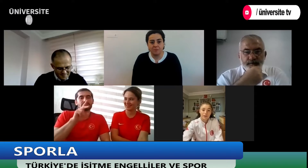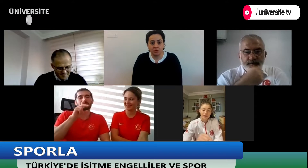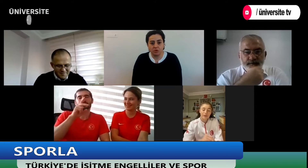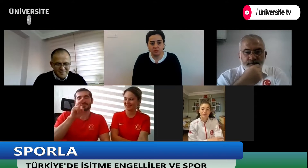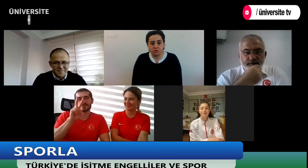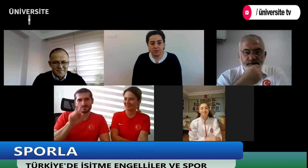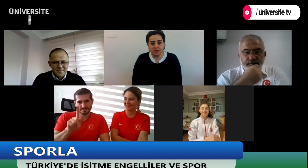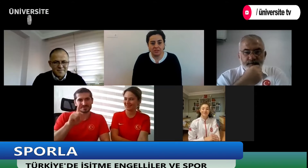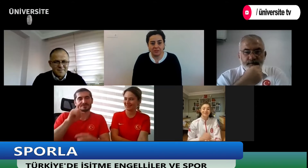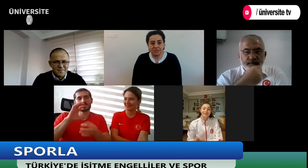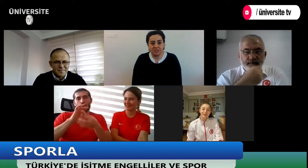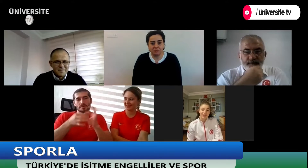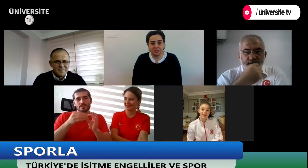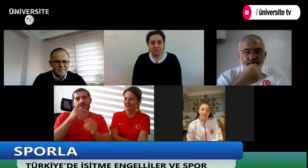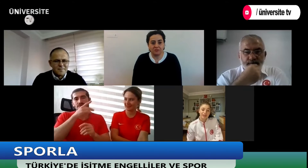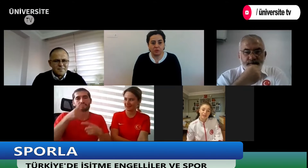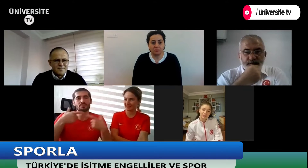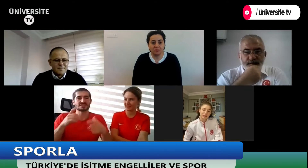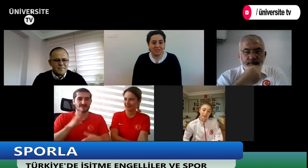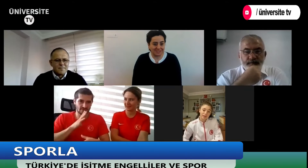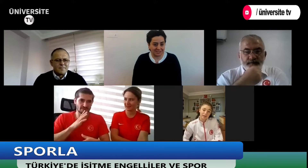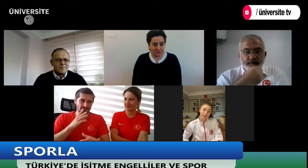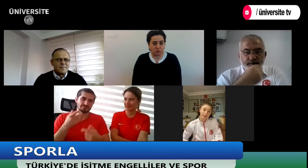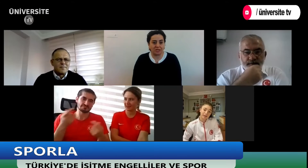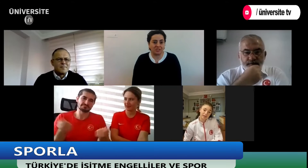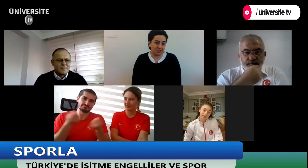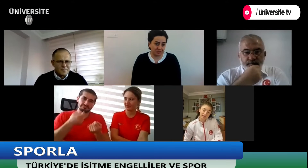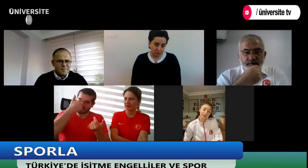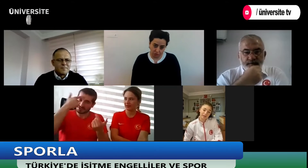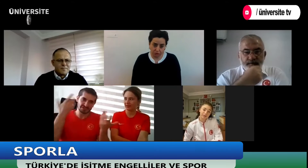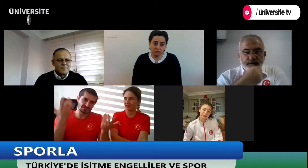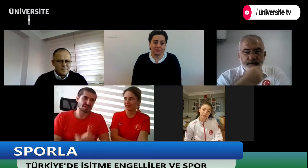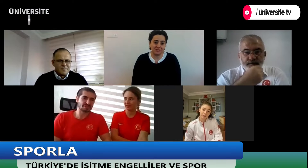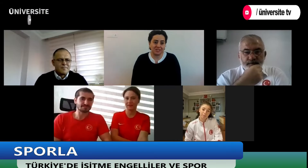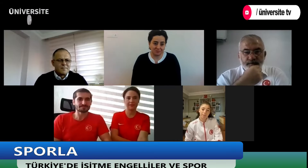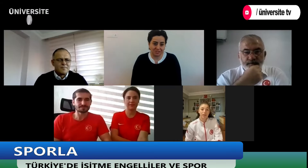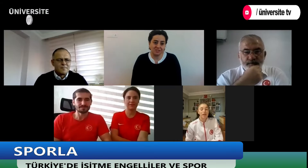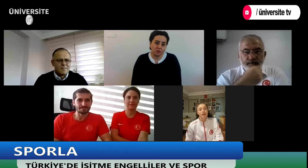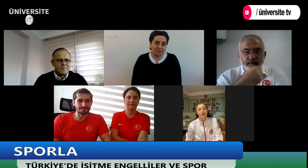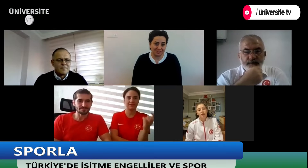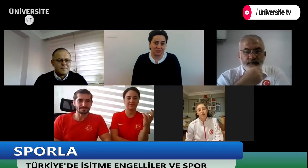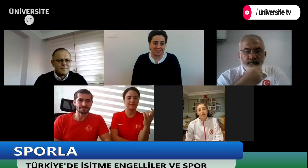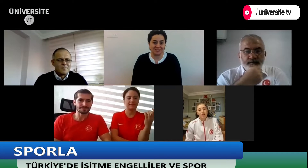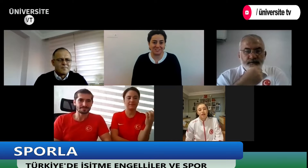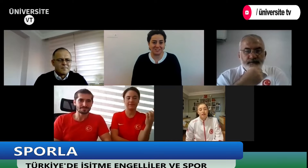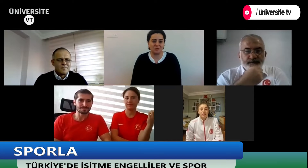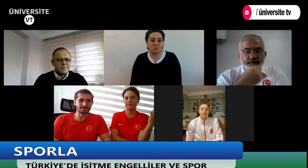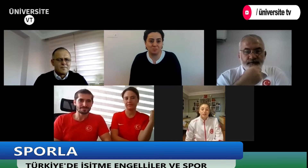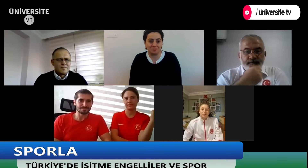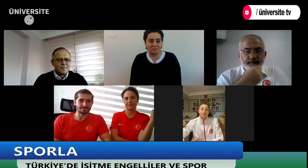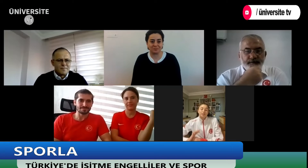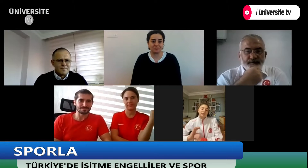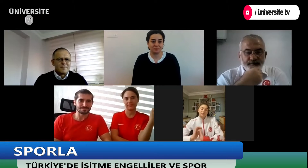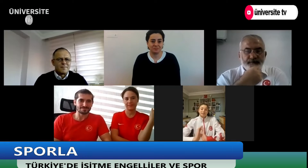ediyoruz. Önümüzde 2021 Def Olimpik Brezilya'da düzenlenecek gibi görünüyor. İptal edilmezse orası için